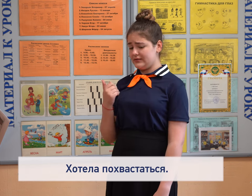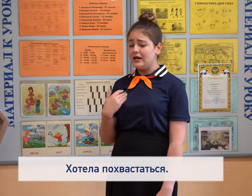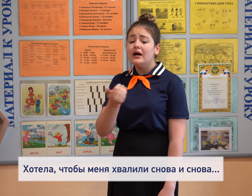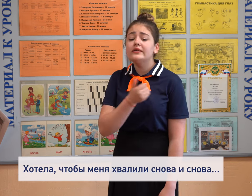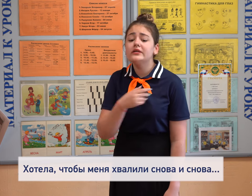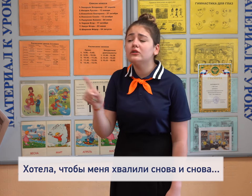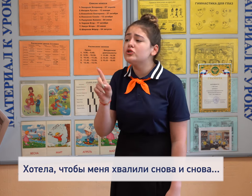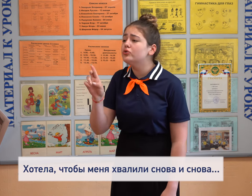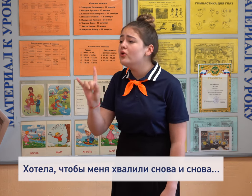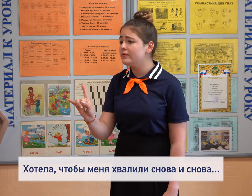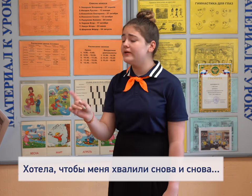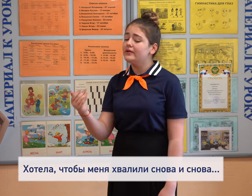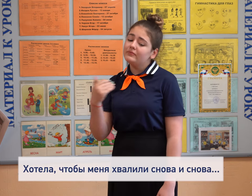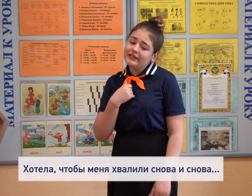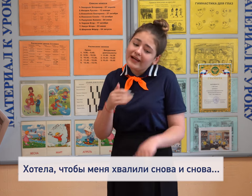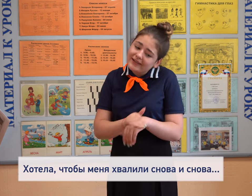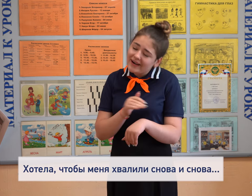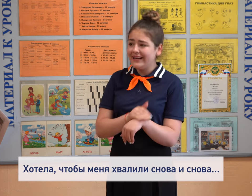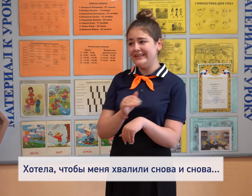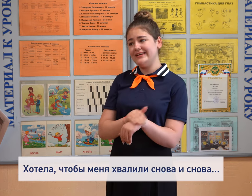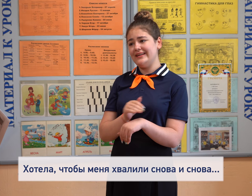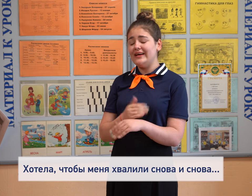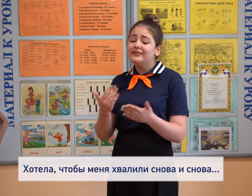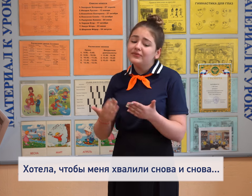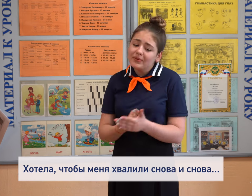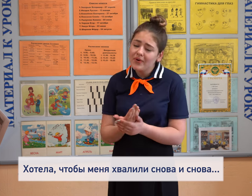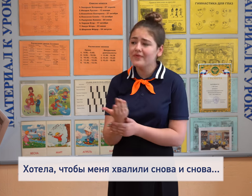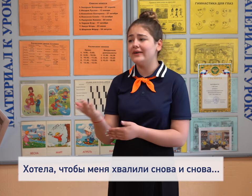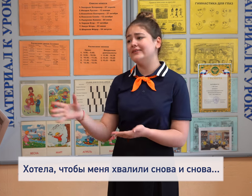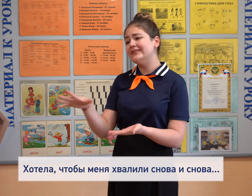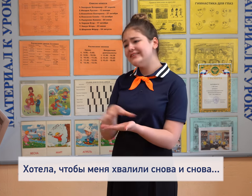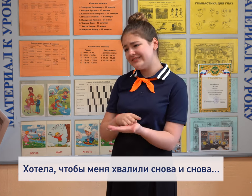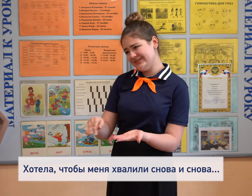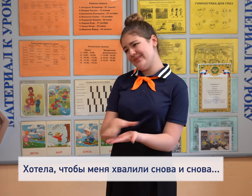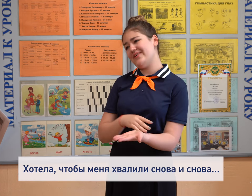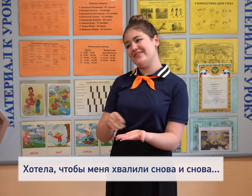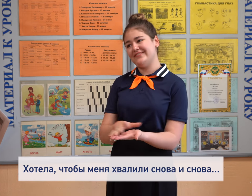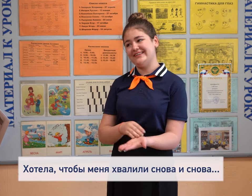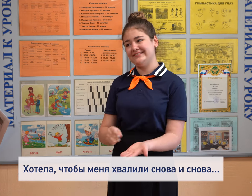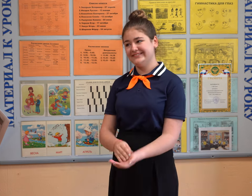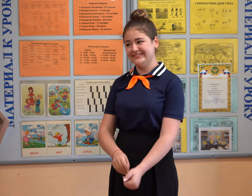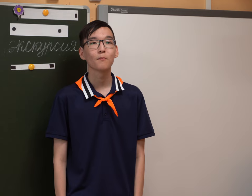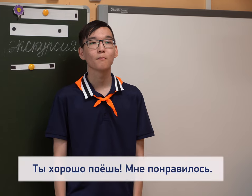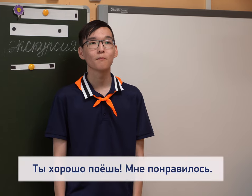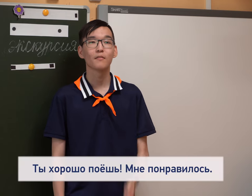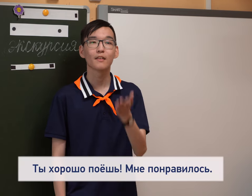похвастаться. Хотела, чтобы меня хвалили снова и снова.